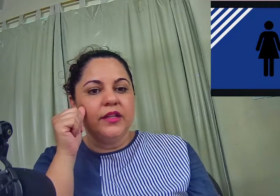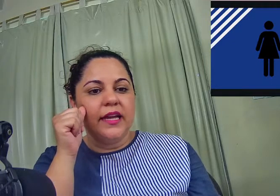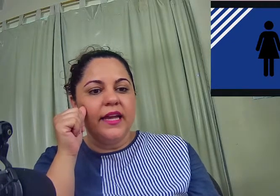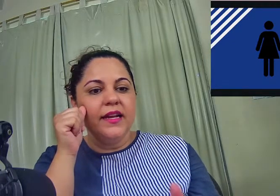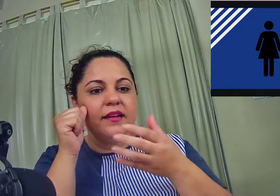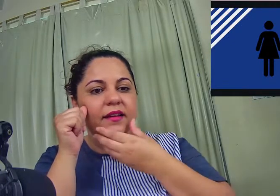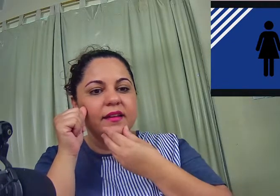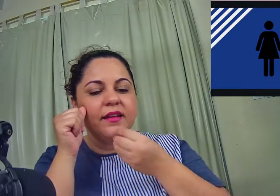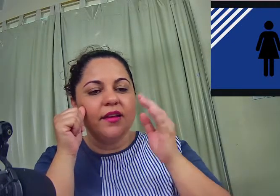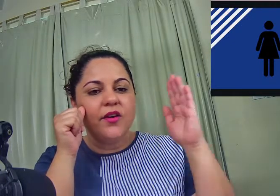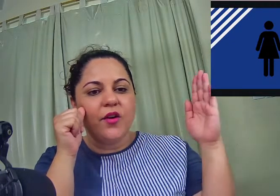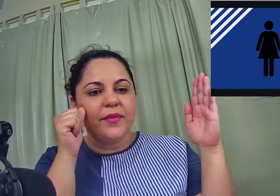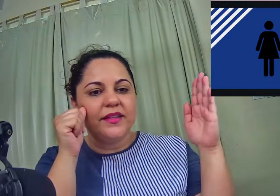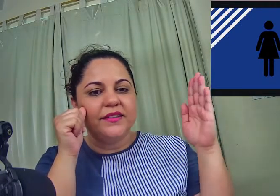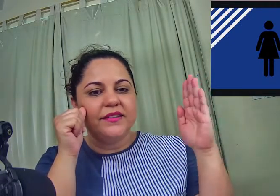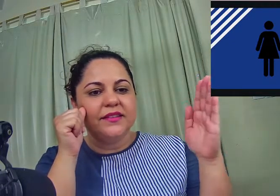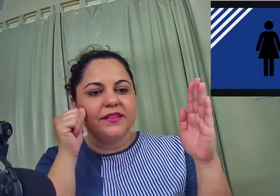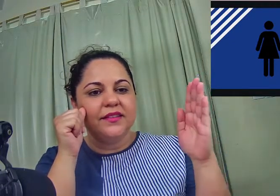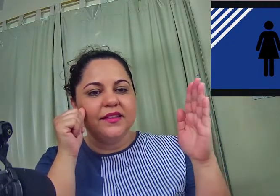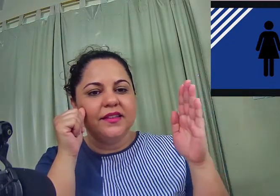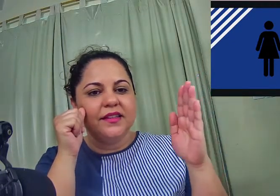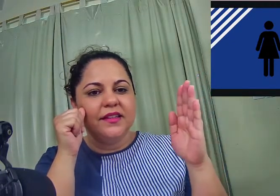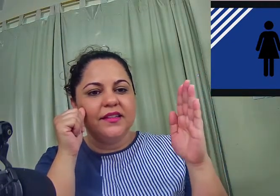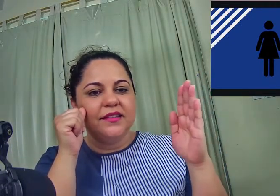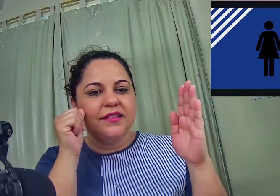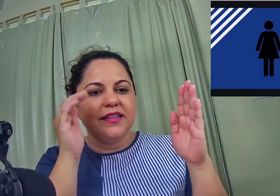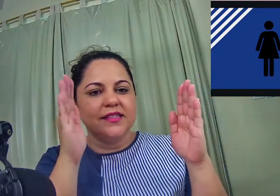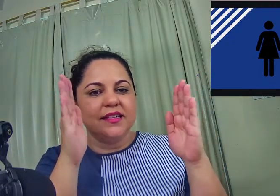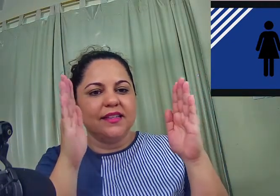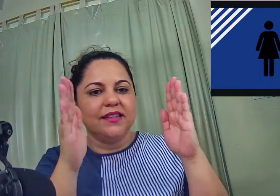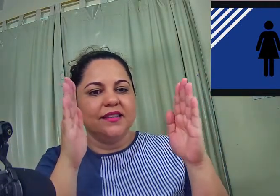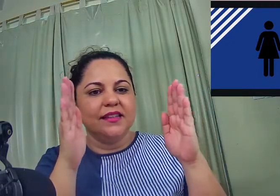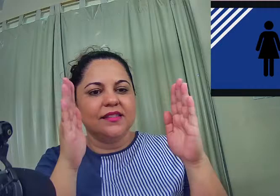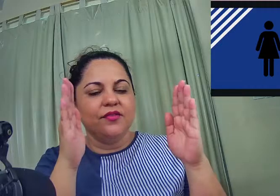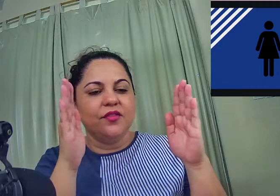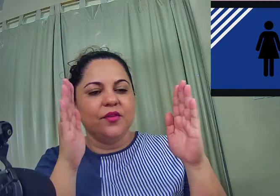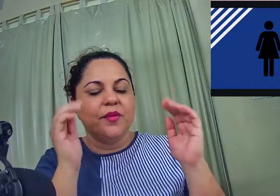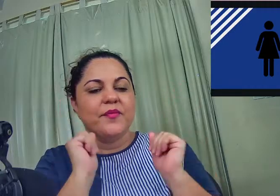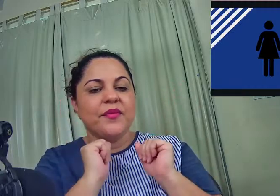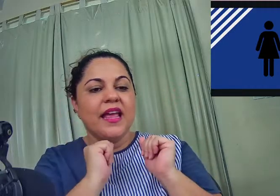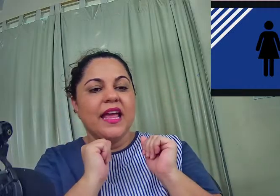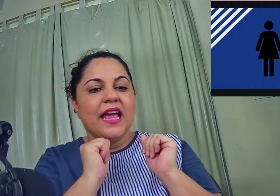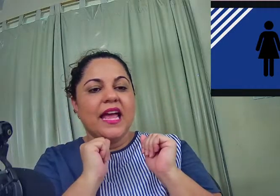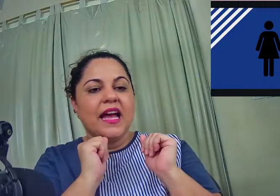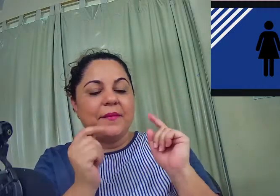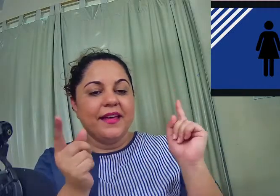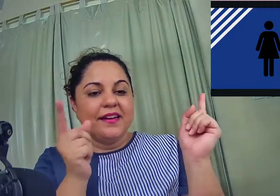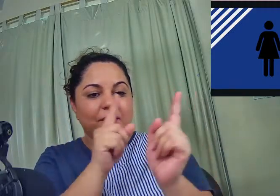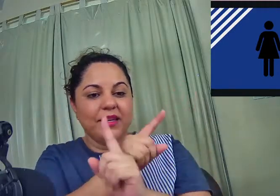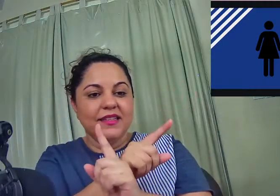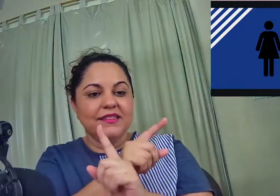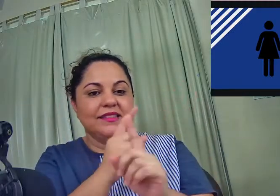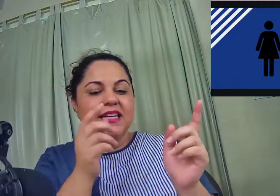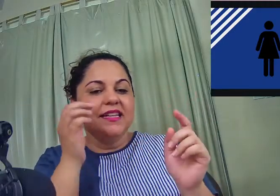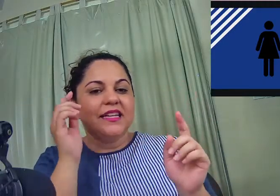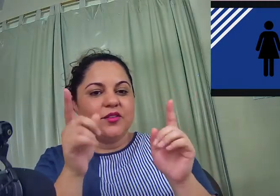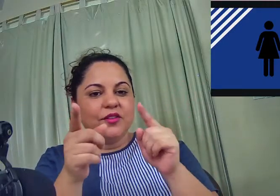Mulher e homem. Assim, dessa forma. A minha câmera, né, tá trocada